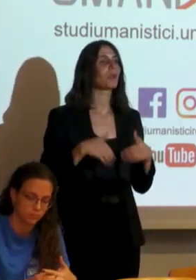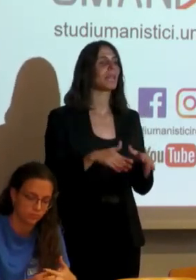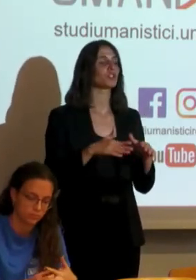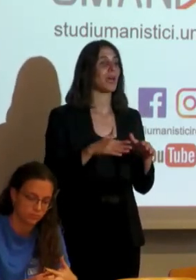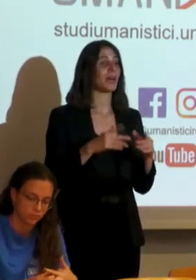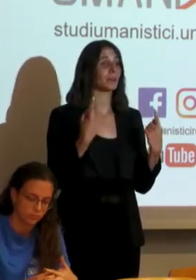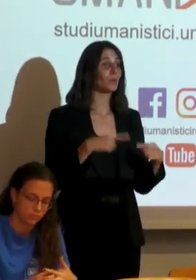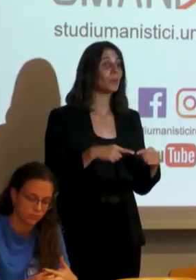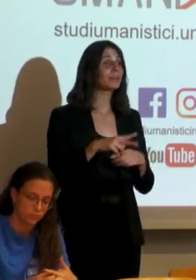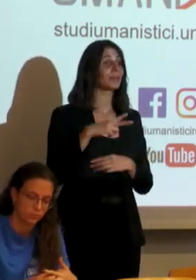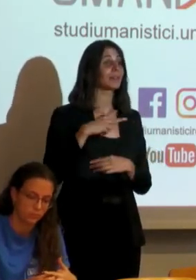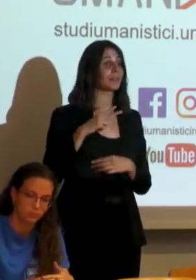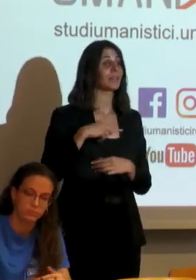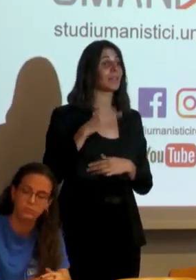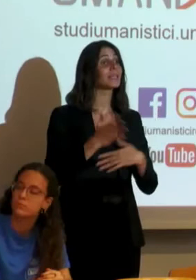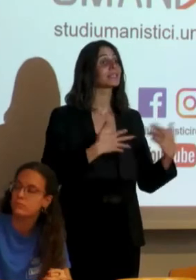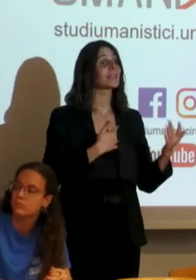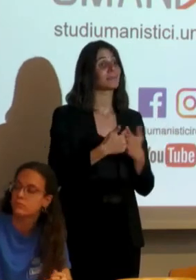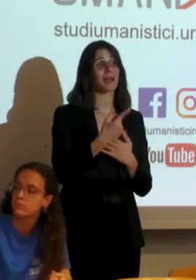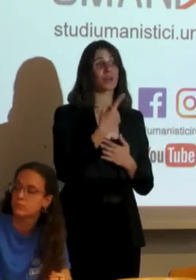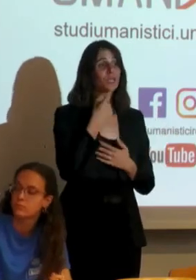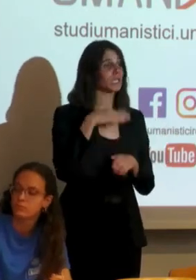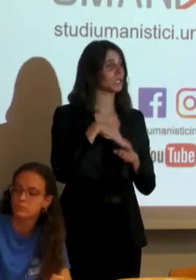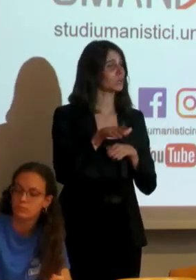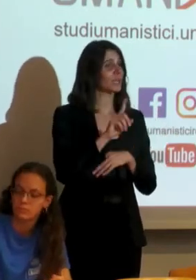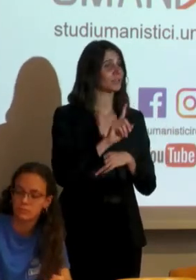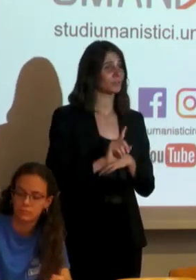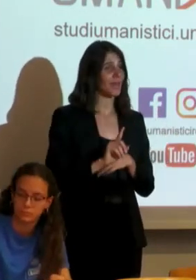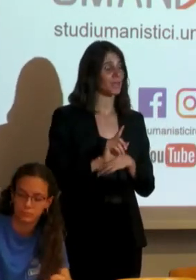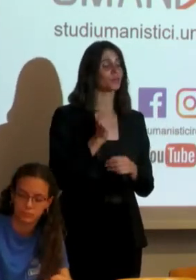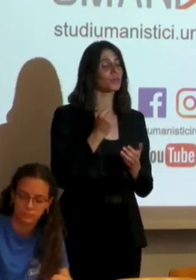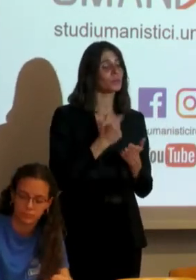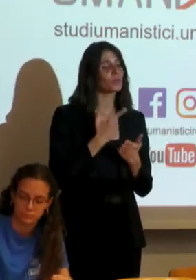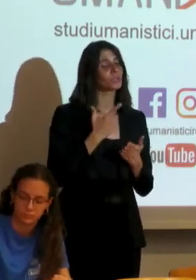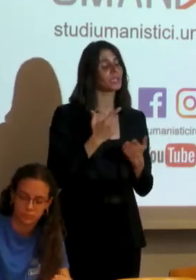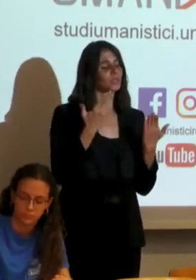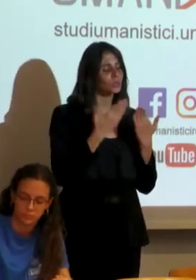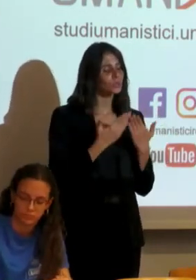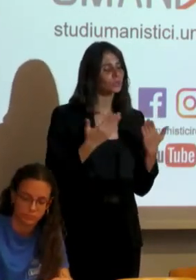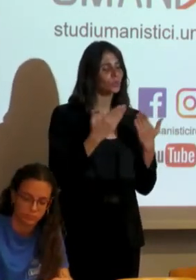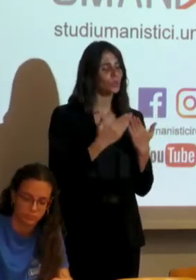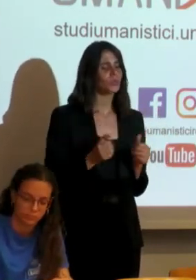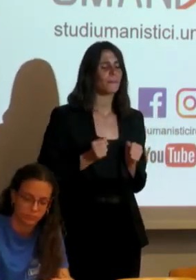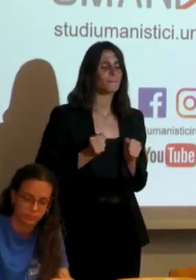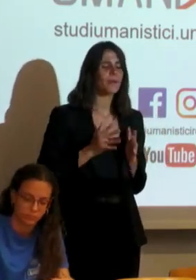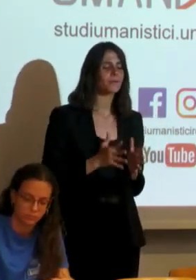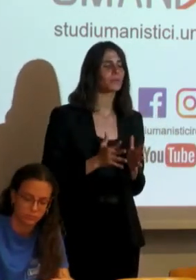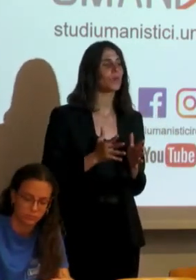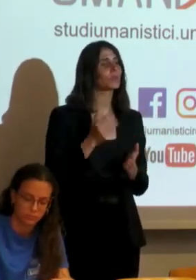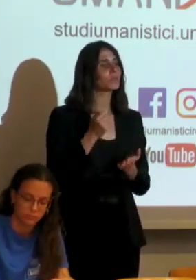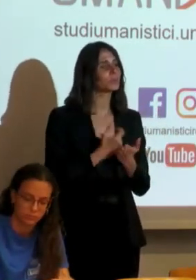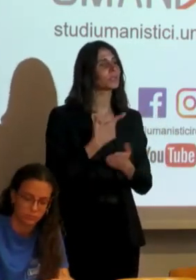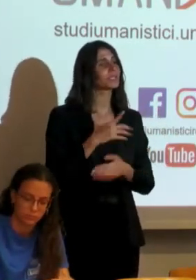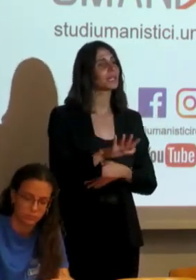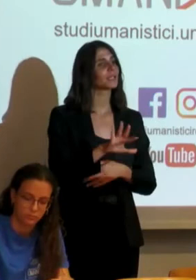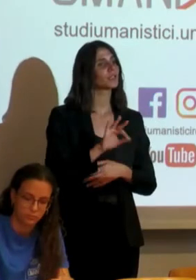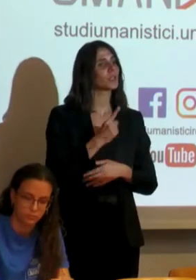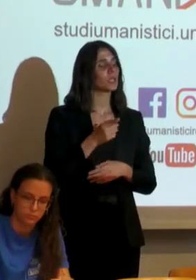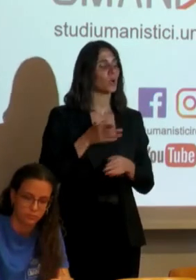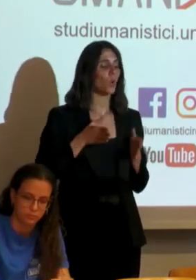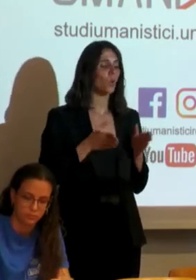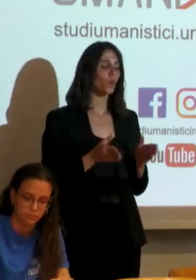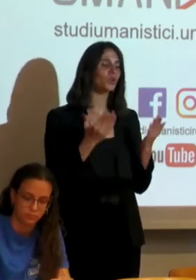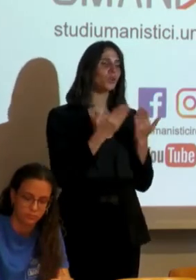importante conoscerle, è importante studiarle con passione ed è importante scegliere un percorso di studi che vi